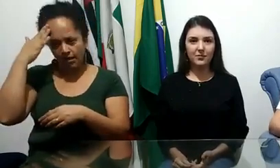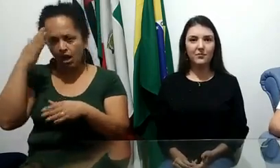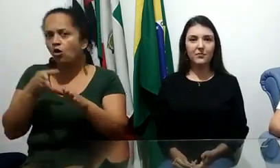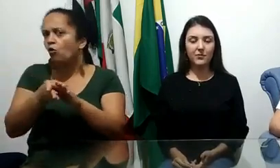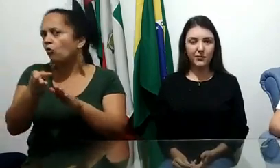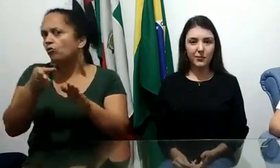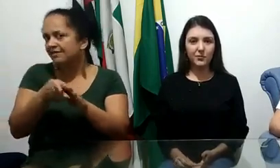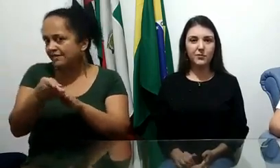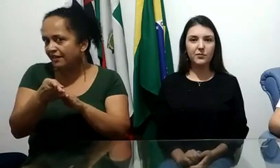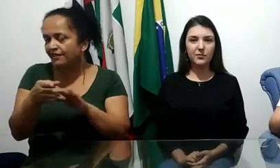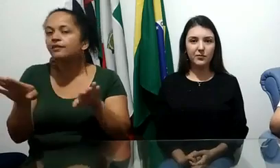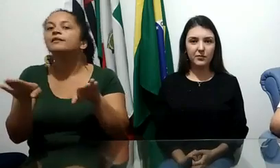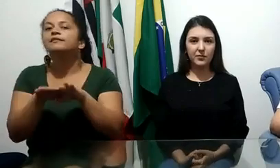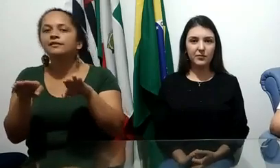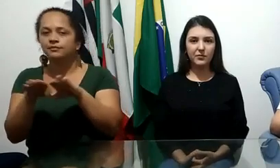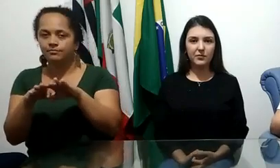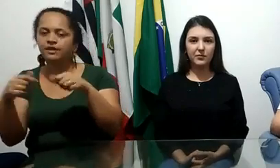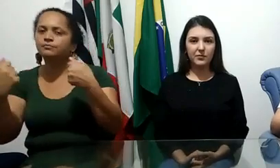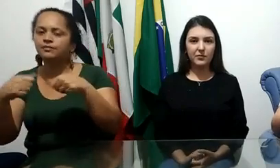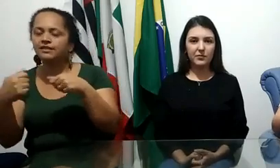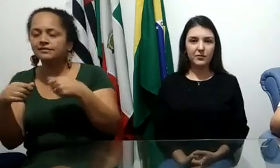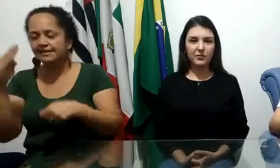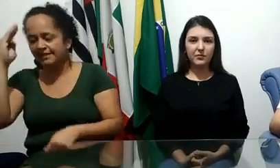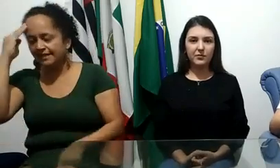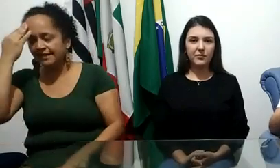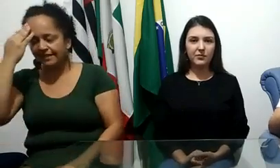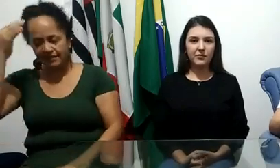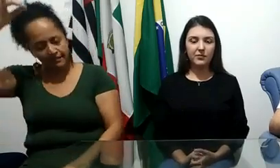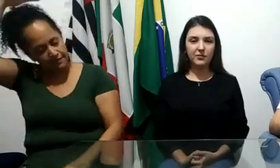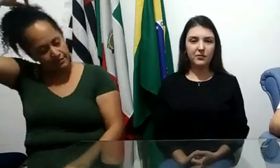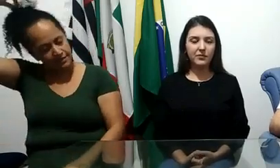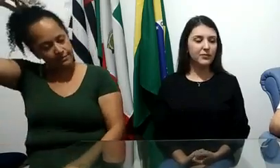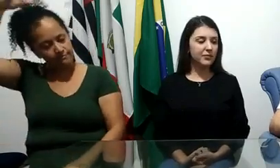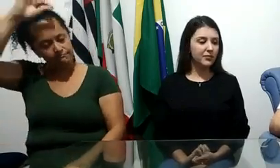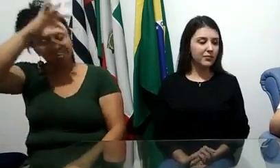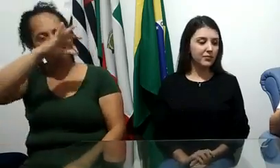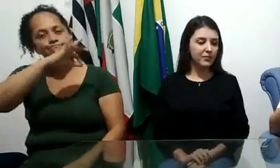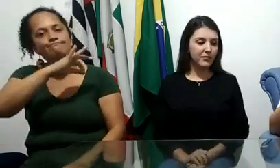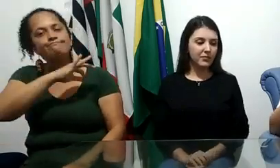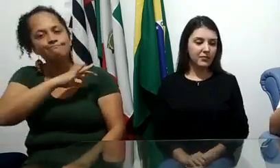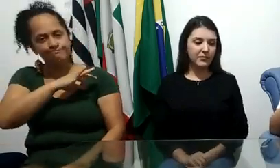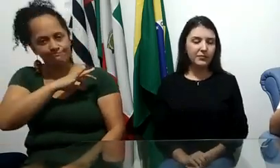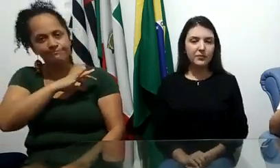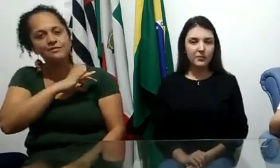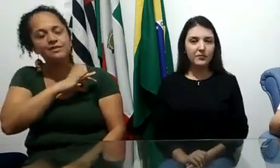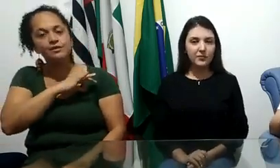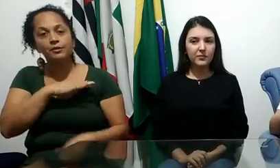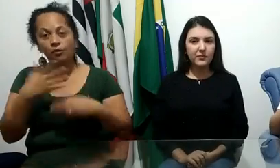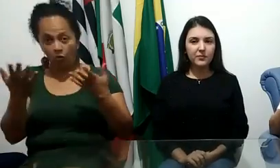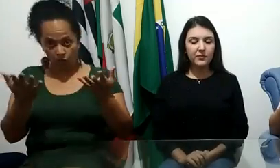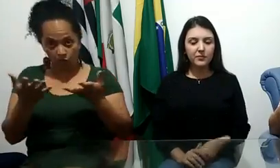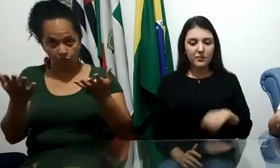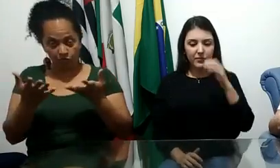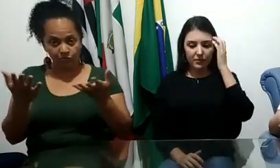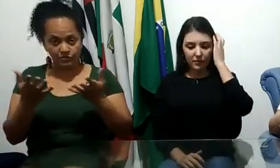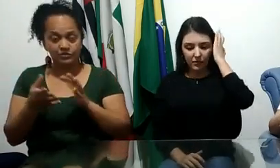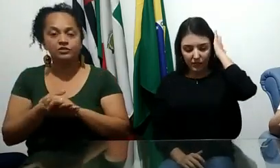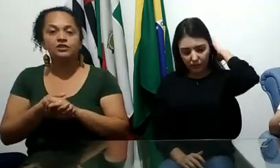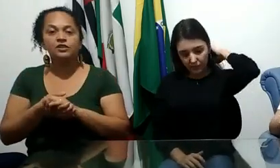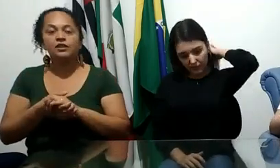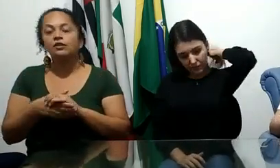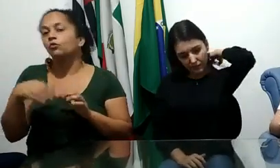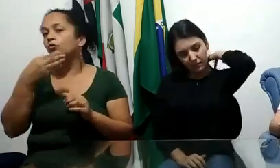Espírito Santo. Hegai, na vida de Esther, hoje, trazendo para o nosso contexto, ele fazia o papel do